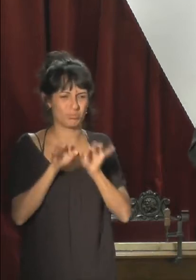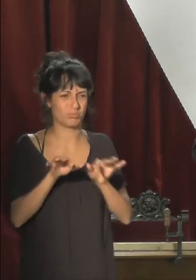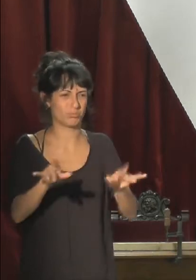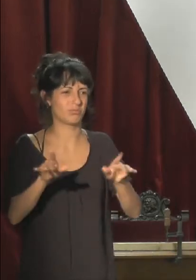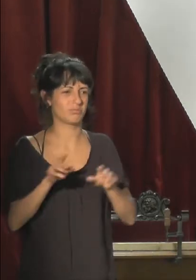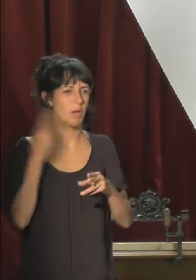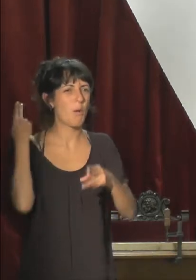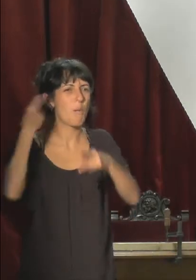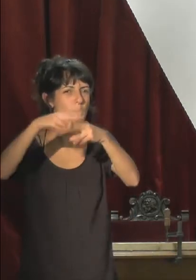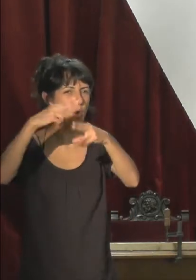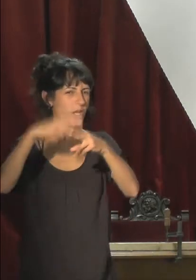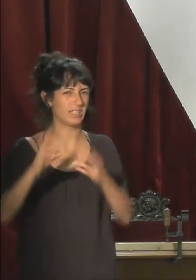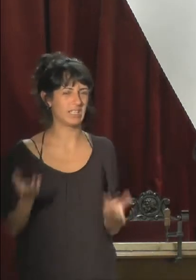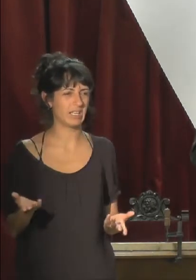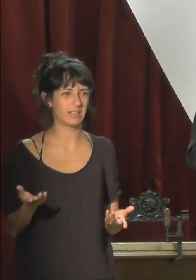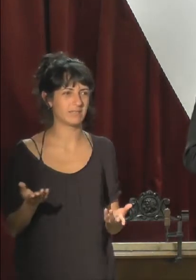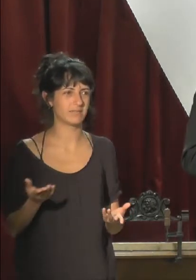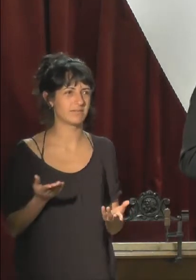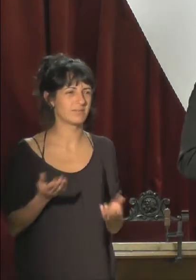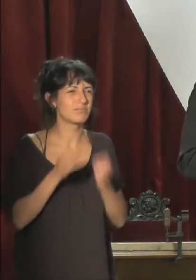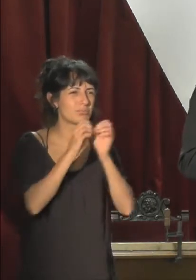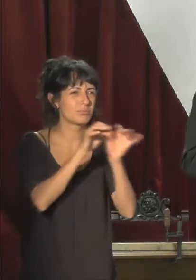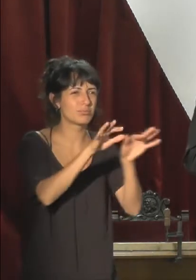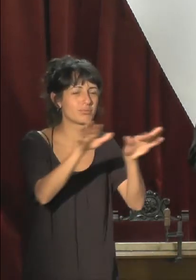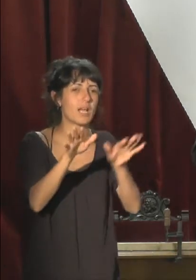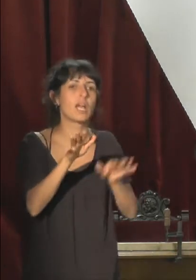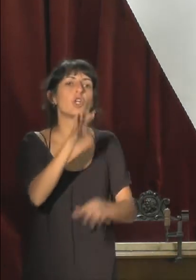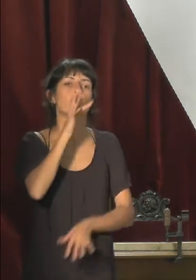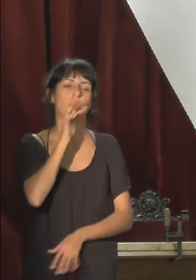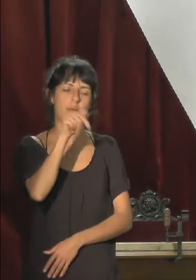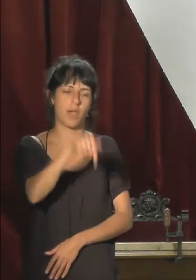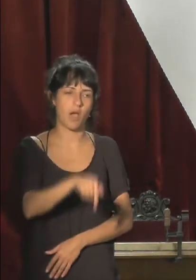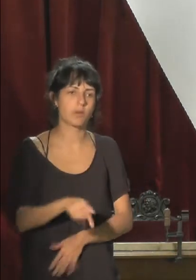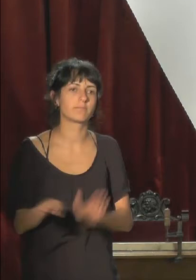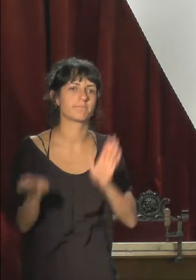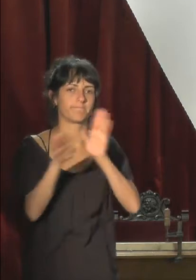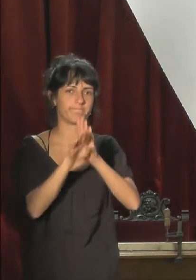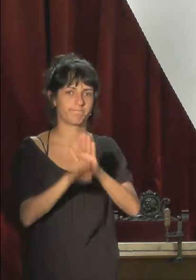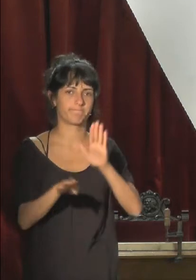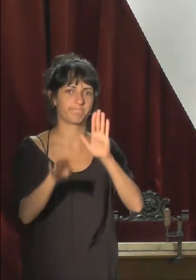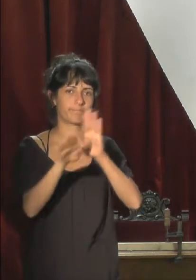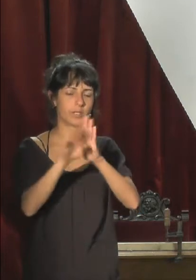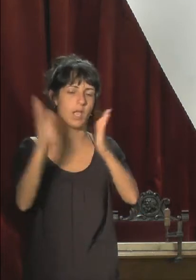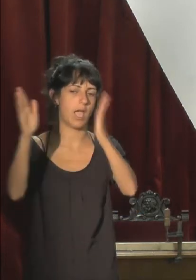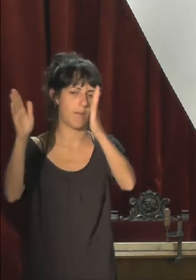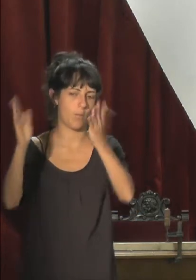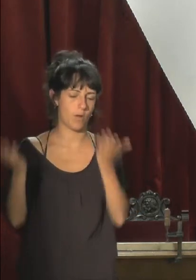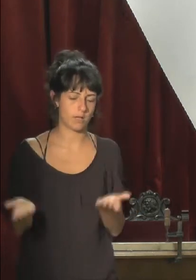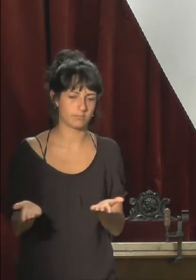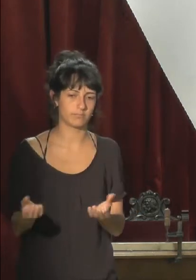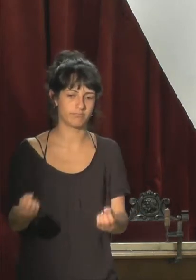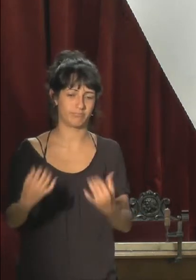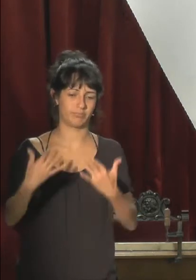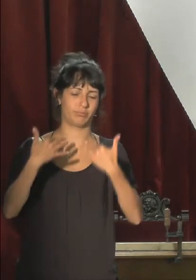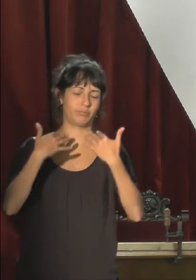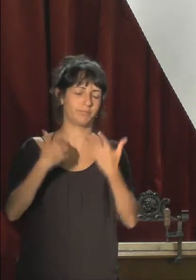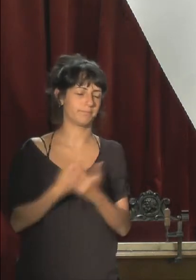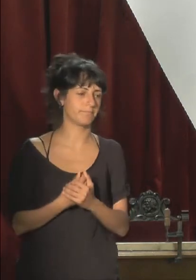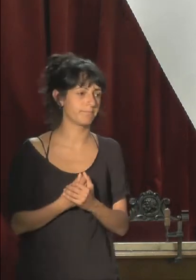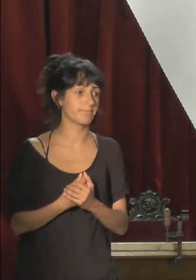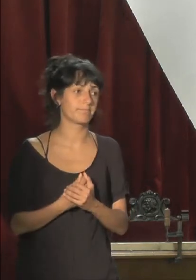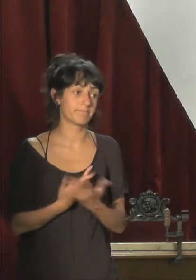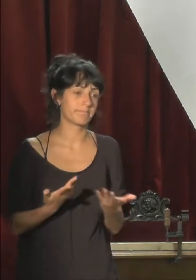política que aínda padecemos hoxe para a nosa desgraza. E